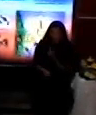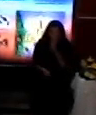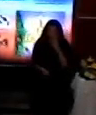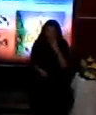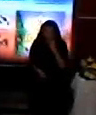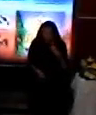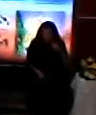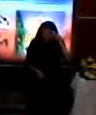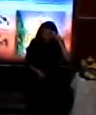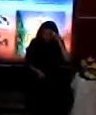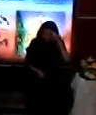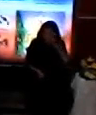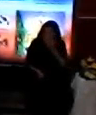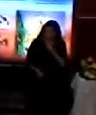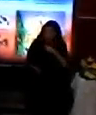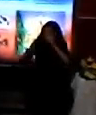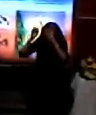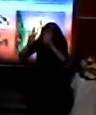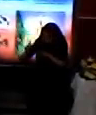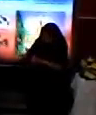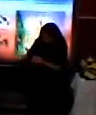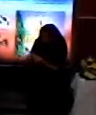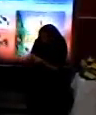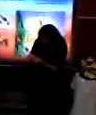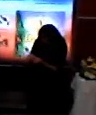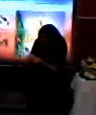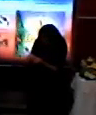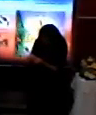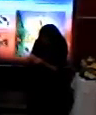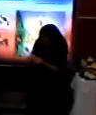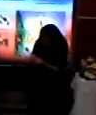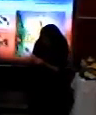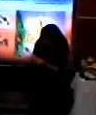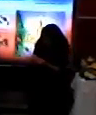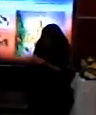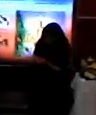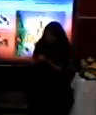dispuesto, dispuesta a respetar ese único día de los 7?